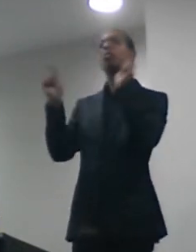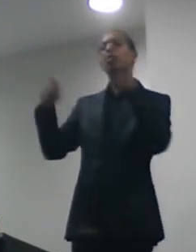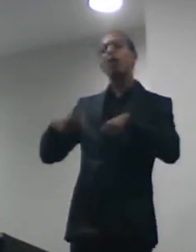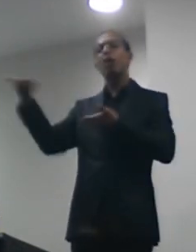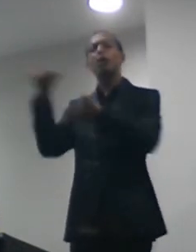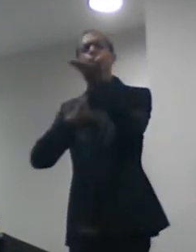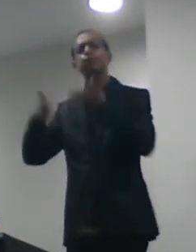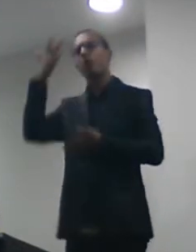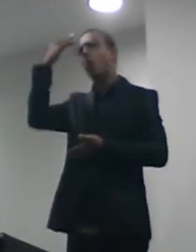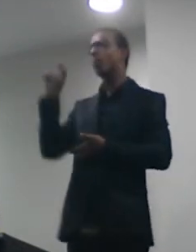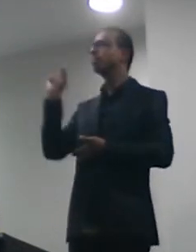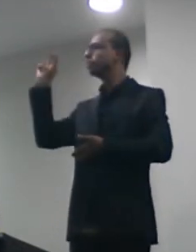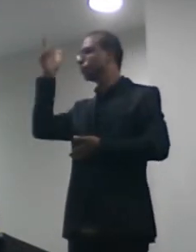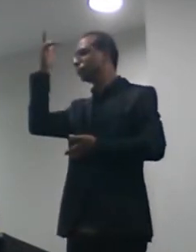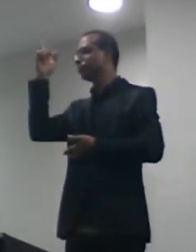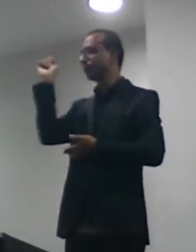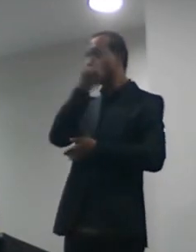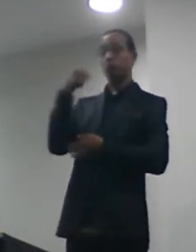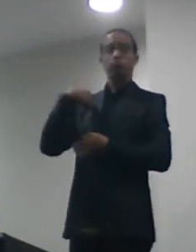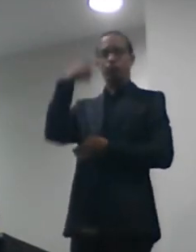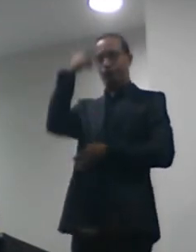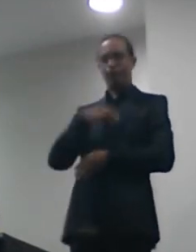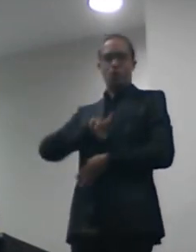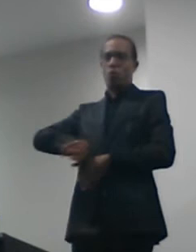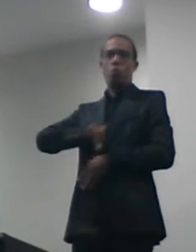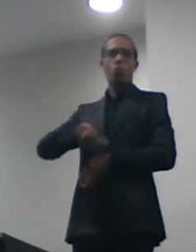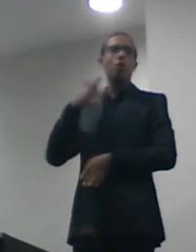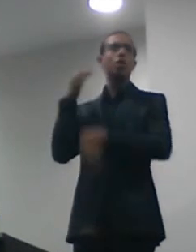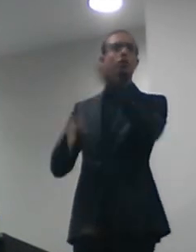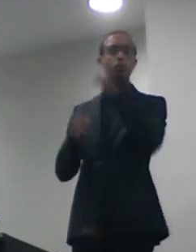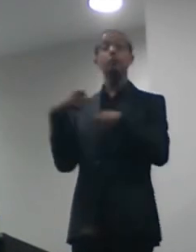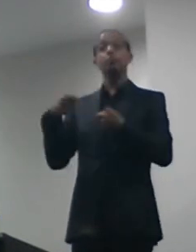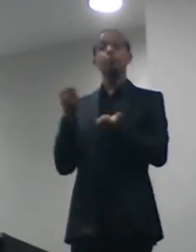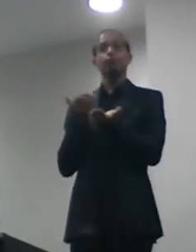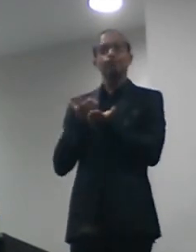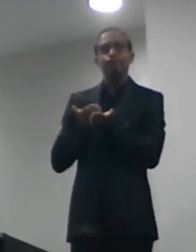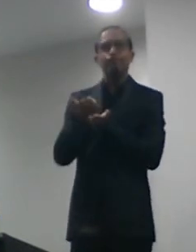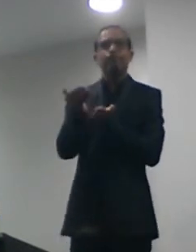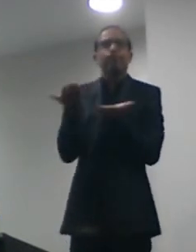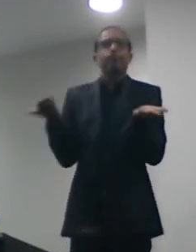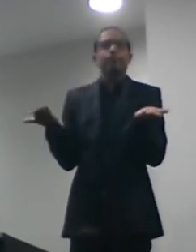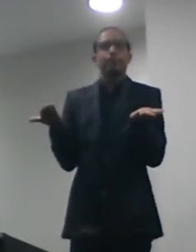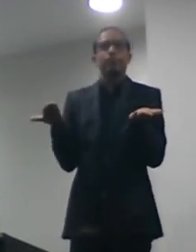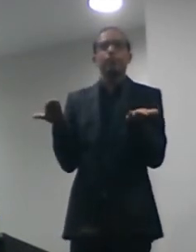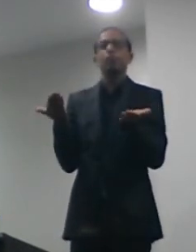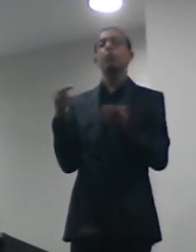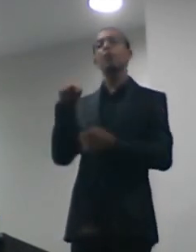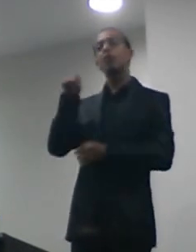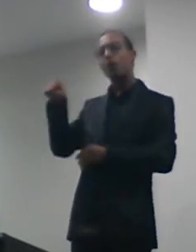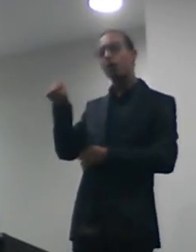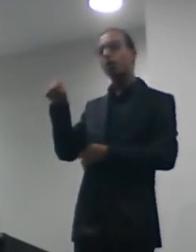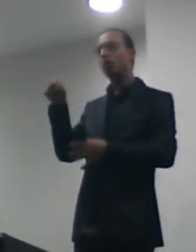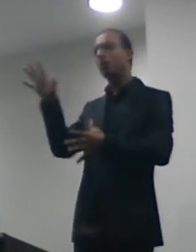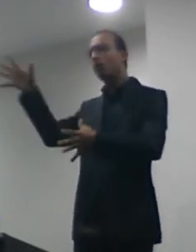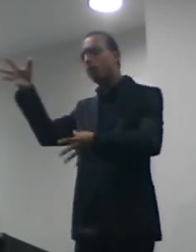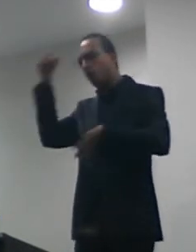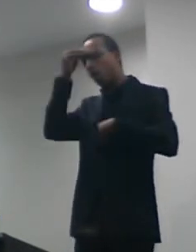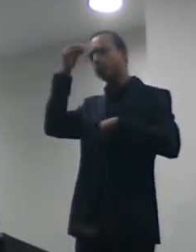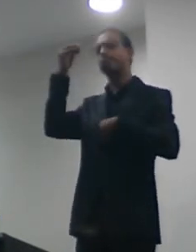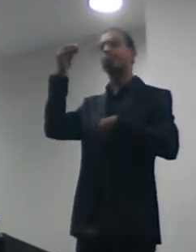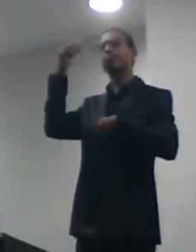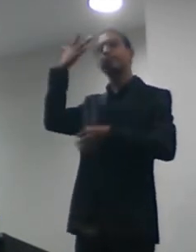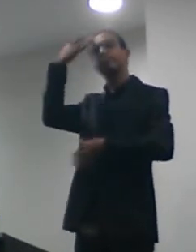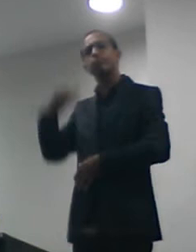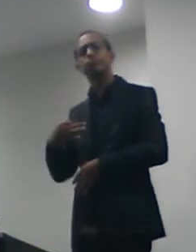quais eram as suas dificuldades. Por eu não ser magistrado, eu deveria ter um ponto de partida. E isso me fez compreender